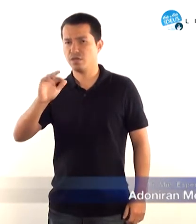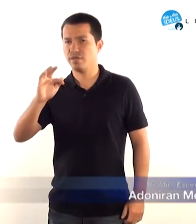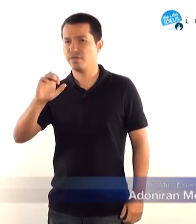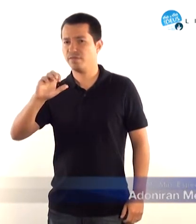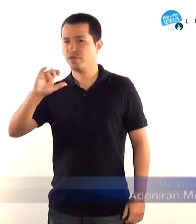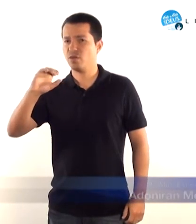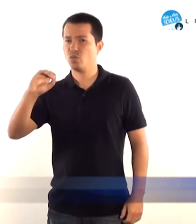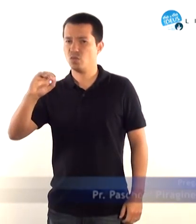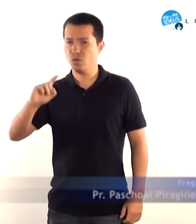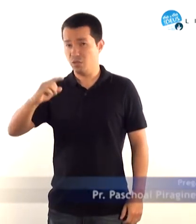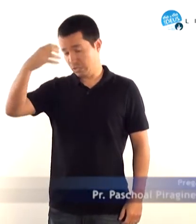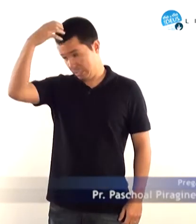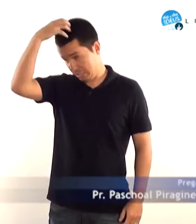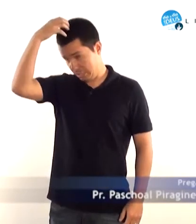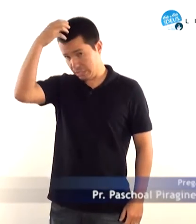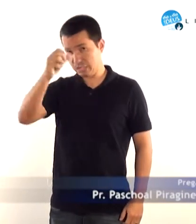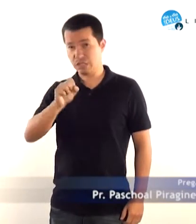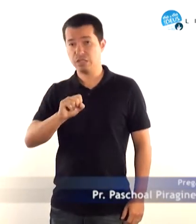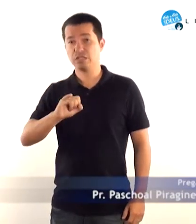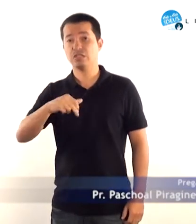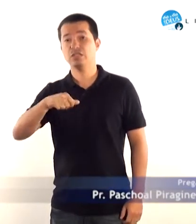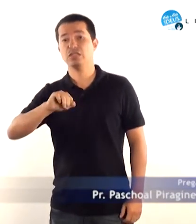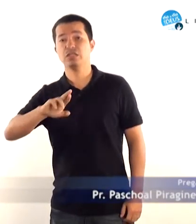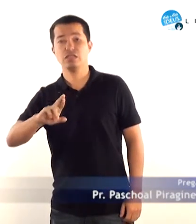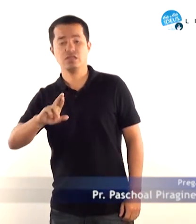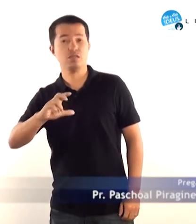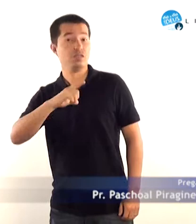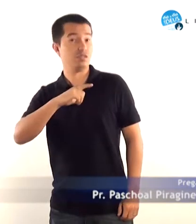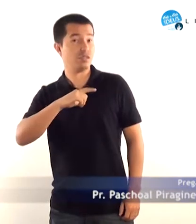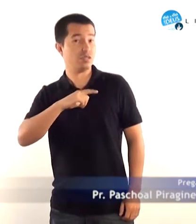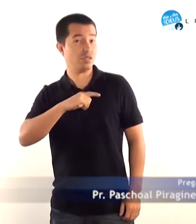Sinar, Arioque era rei de Elazar,